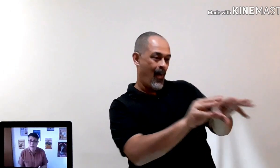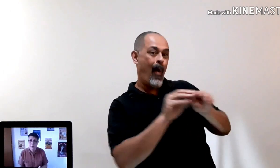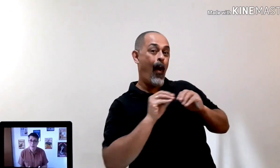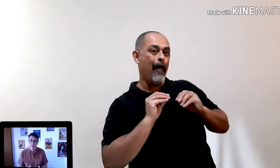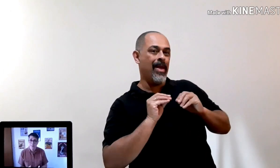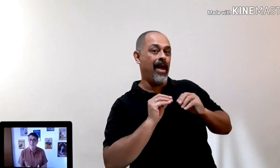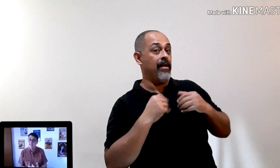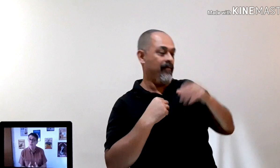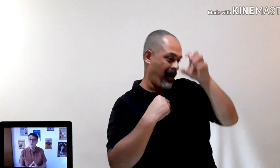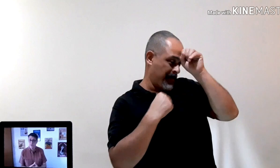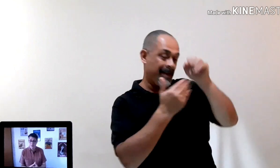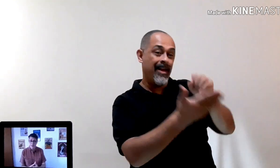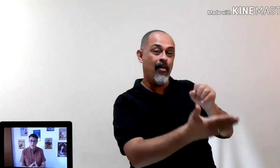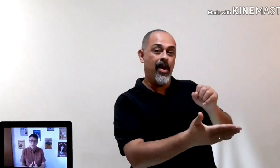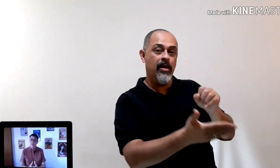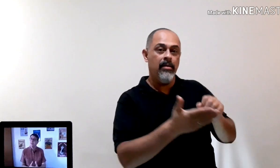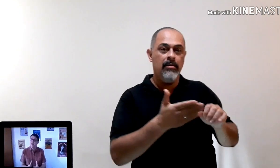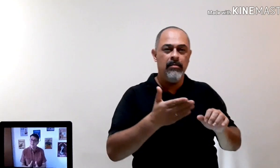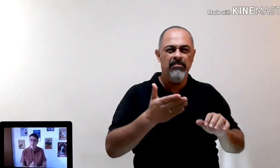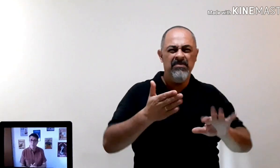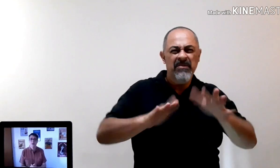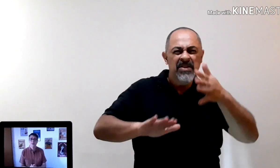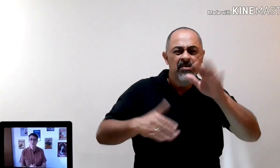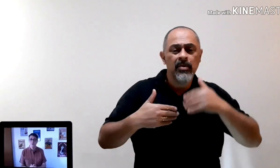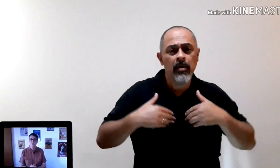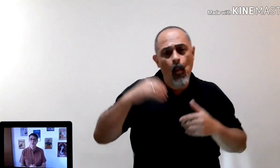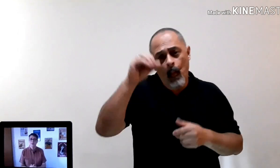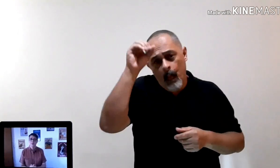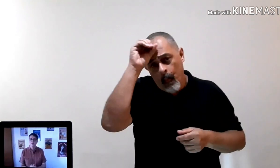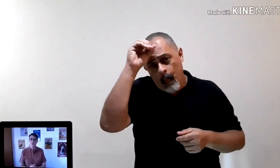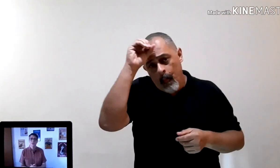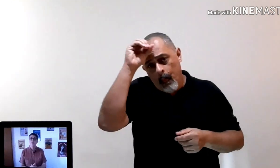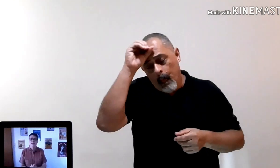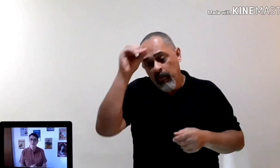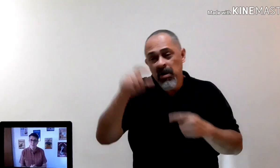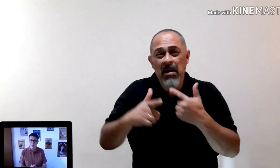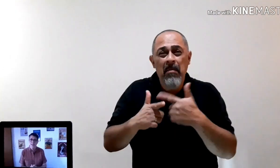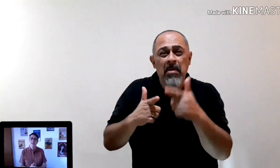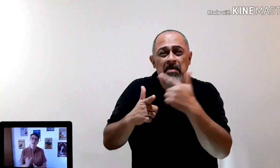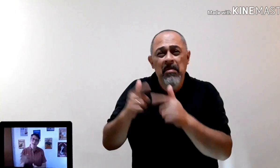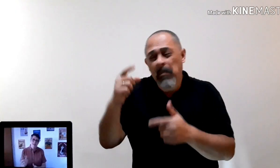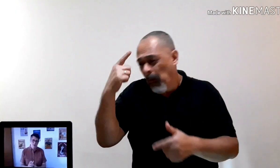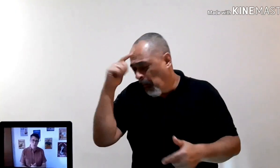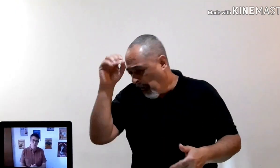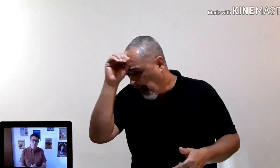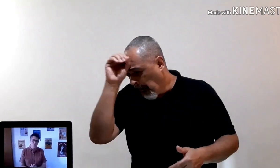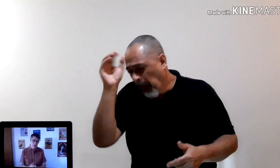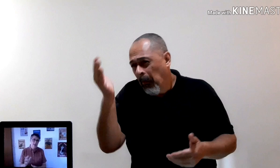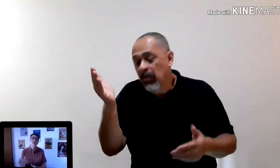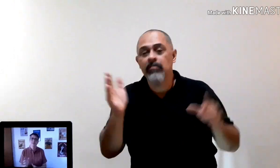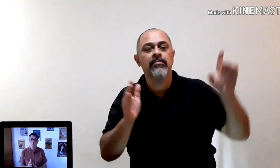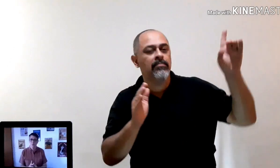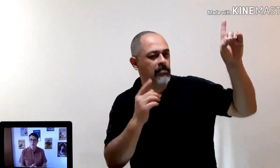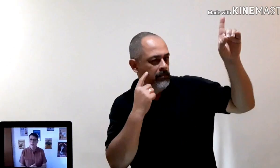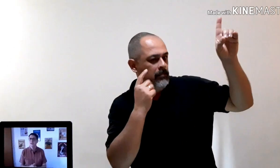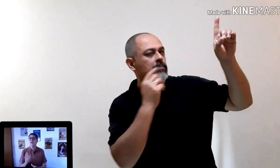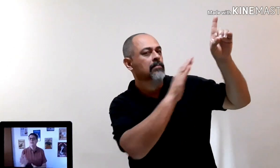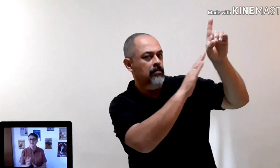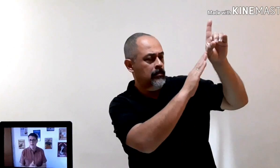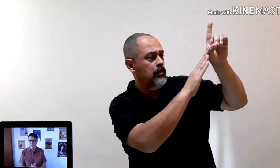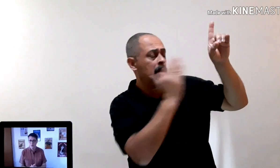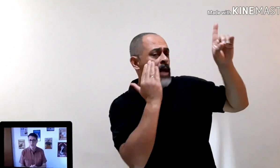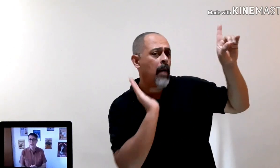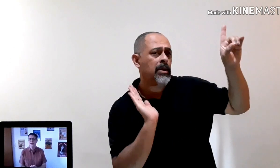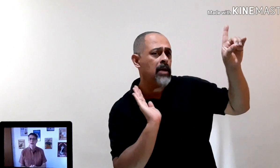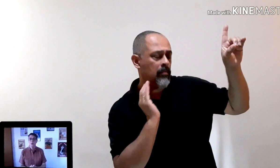sabe por quê, mas Deus sabe. Isso tem que bastar para nós. A gente tem que saber que é Ele que está sob o controle. Ele sabe o porquê